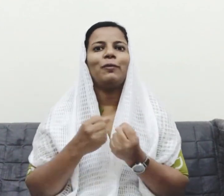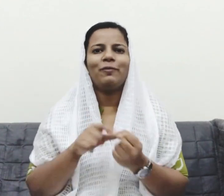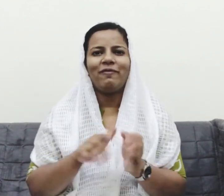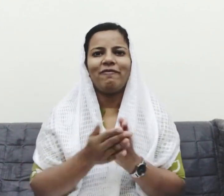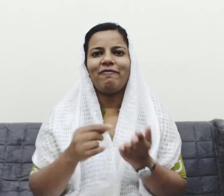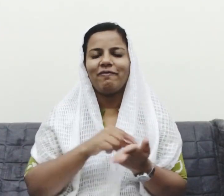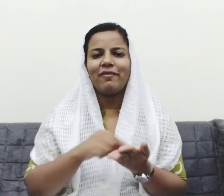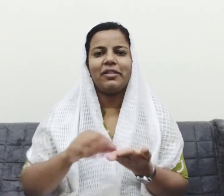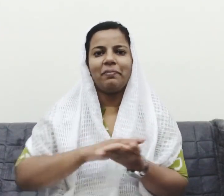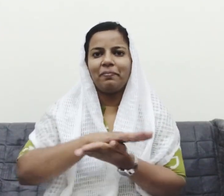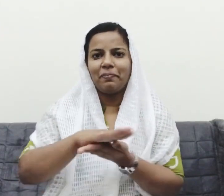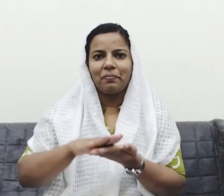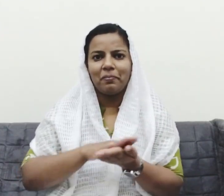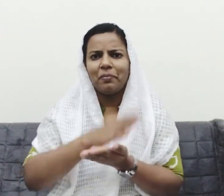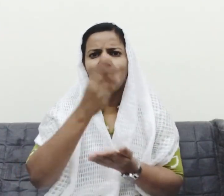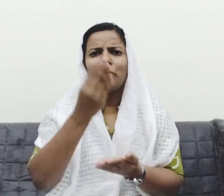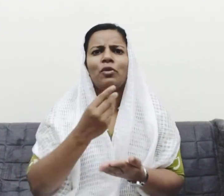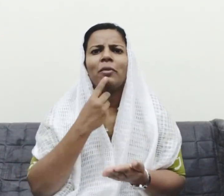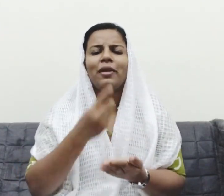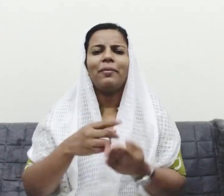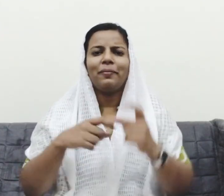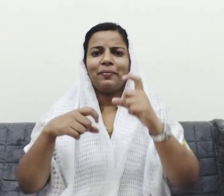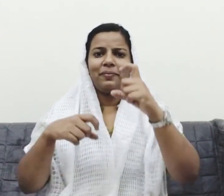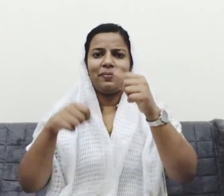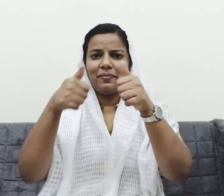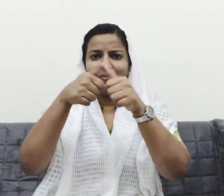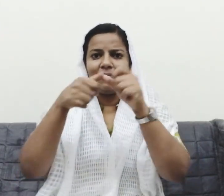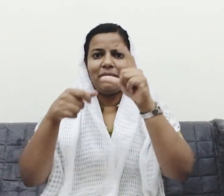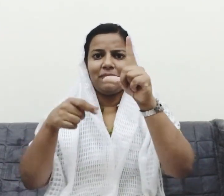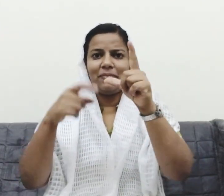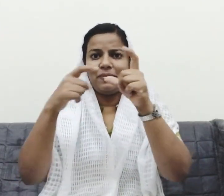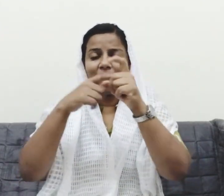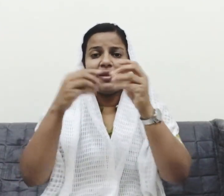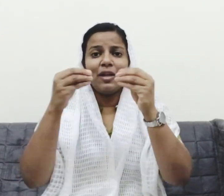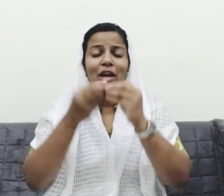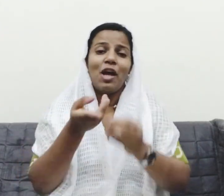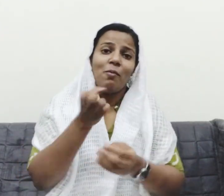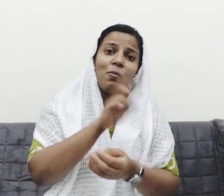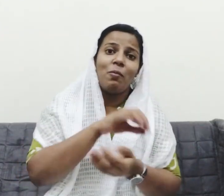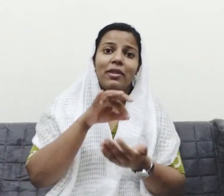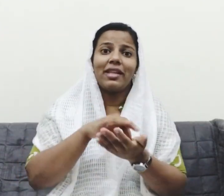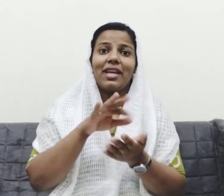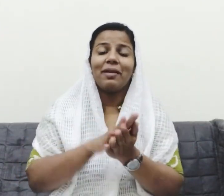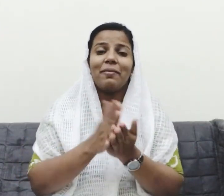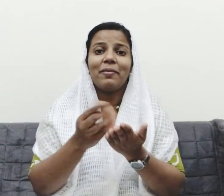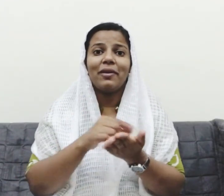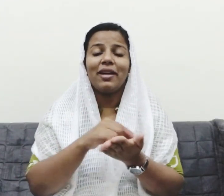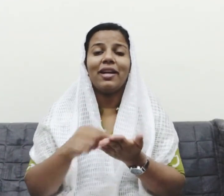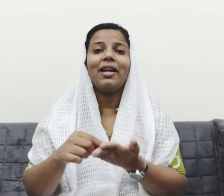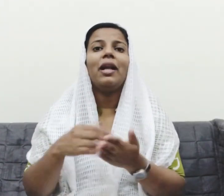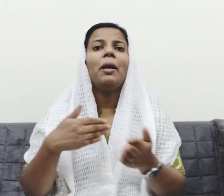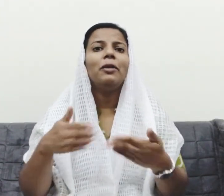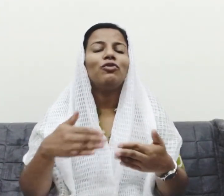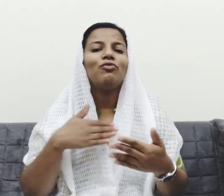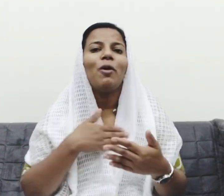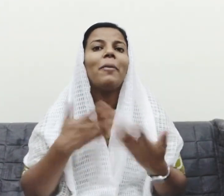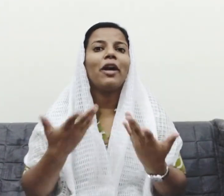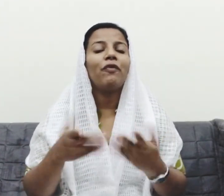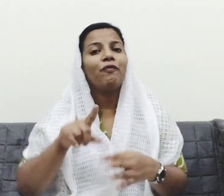ഇവിടെ പരിശുദ്ധാത്മാവ് നമ്മളെ ഓർപ്പിക്കുന്നു, കാലേബ് എന്ന് പറയുന്ന ഒരു പഴയ നിയമ ഭക്തനെ കുറിച്ചാണ് പറയുന്നത്. ഇദ്ദേഹത്തിന്റെ പ്രത്യേകത, അവന് വേറെ